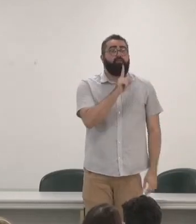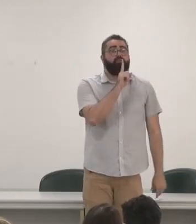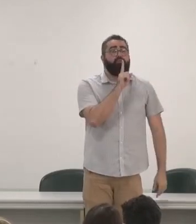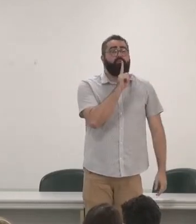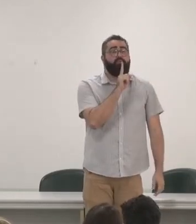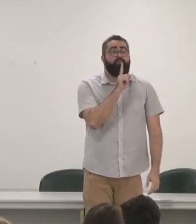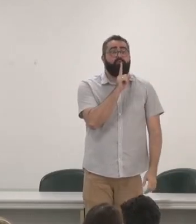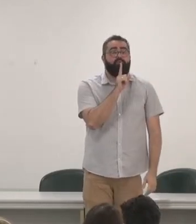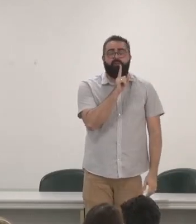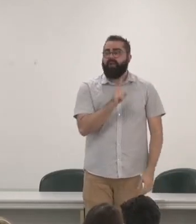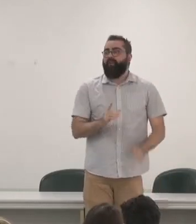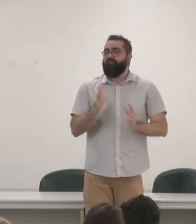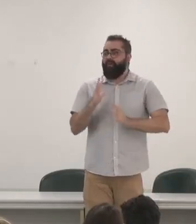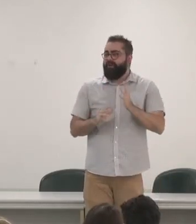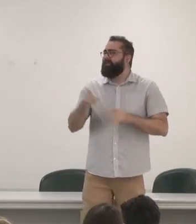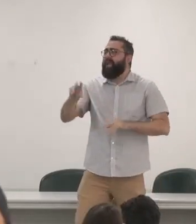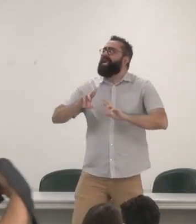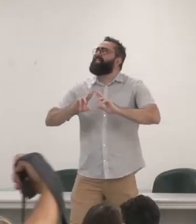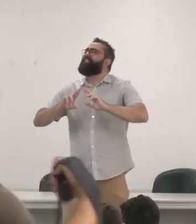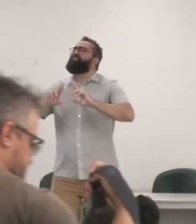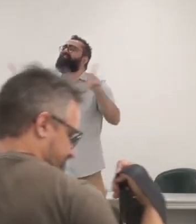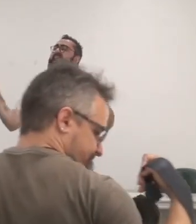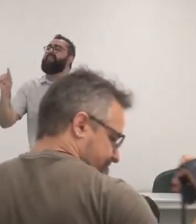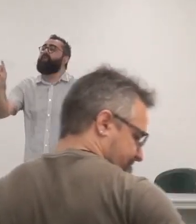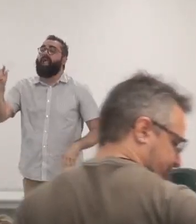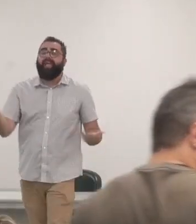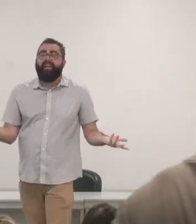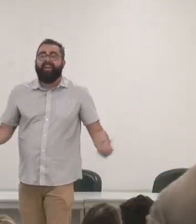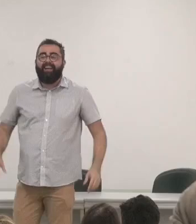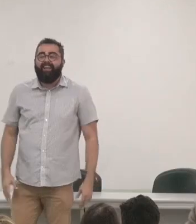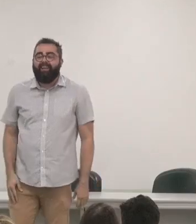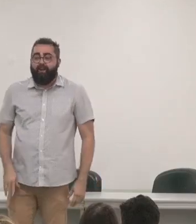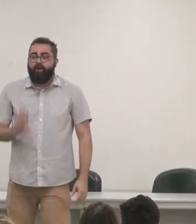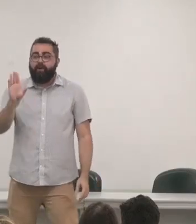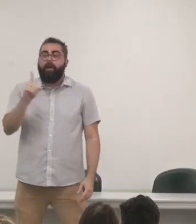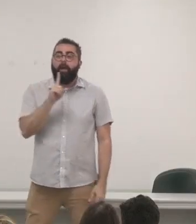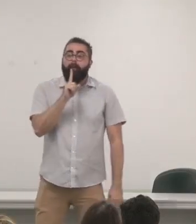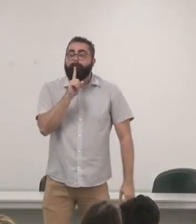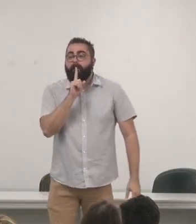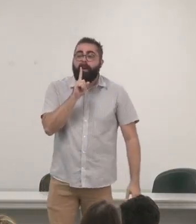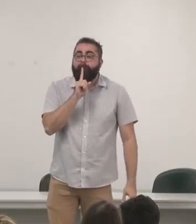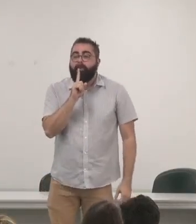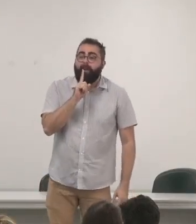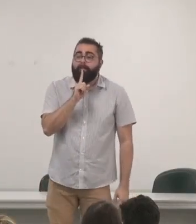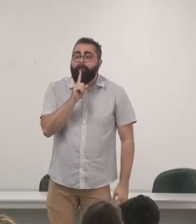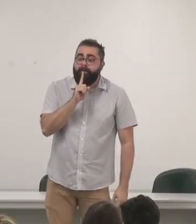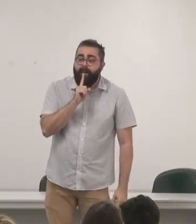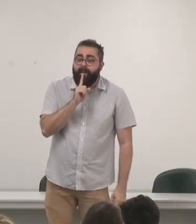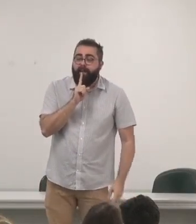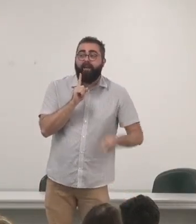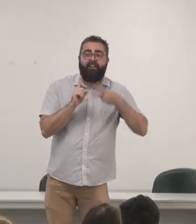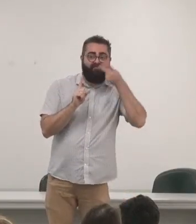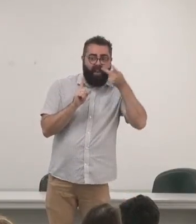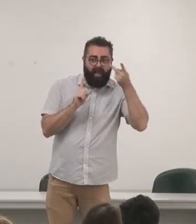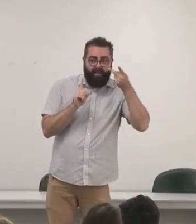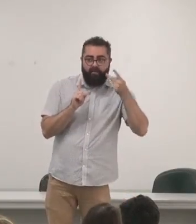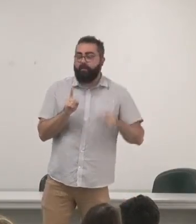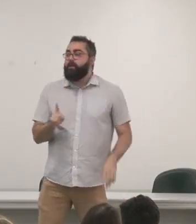cena, e esse outro aqui, que é para fogueira. Vocês percebem a diferença de um e outro? Ó,